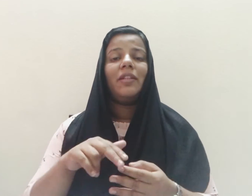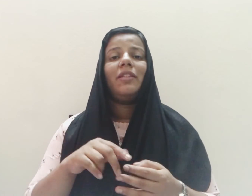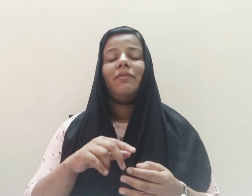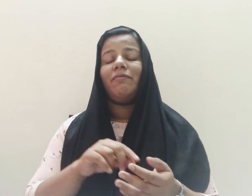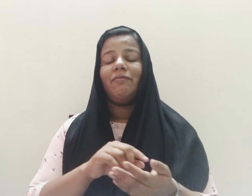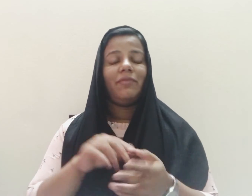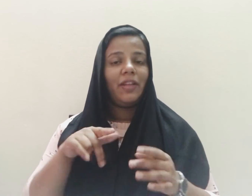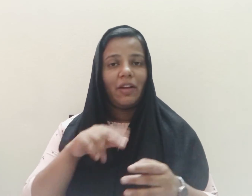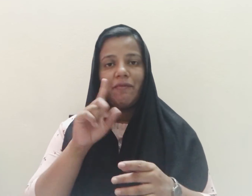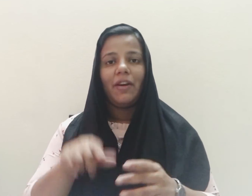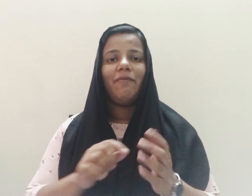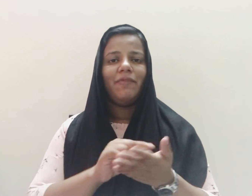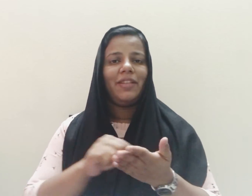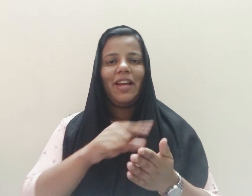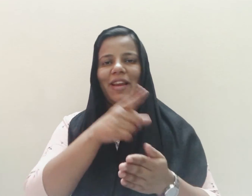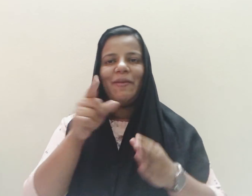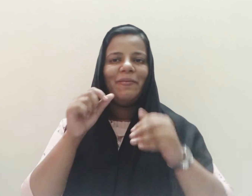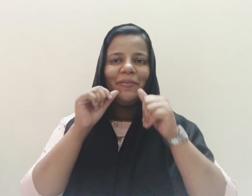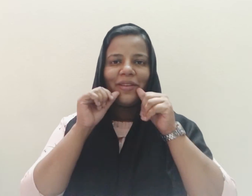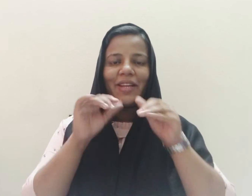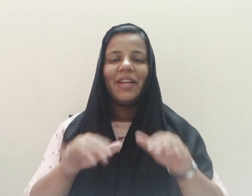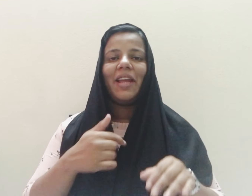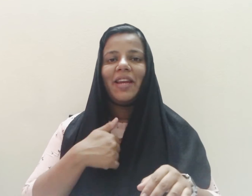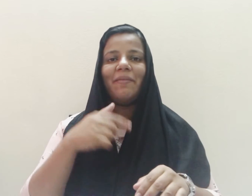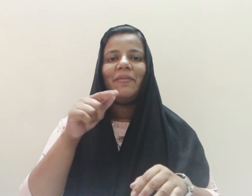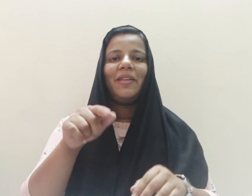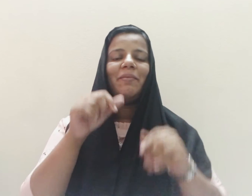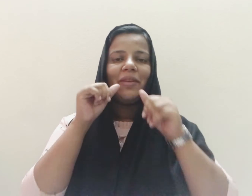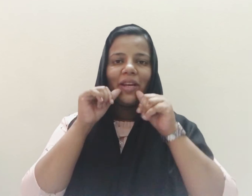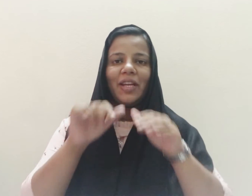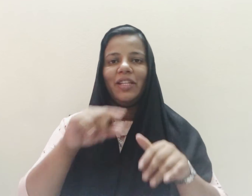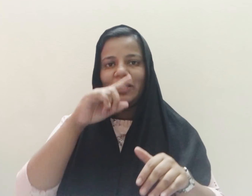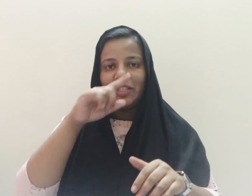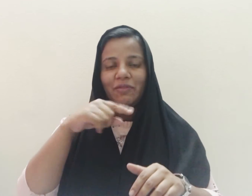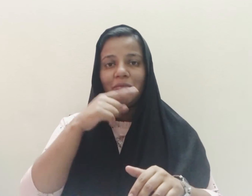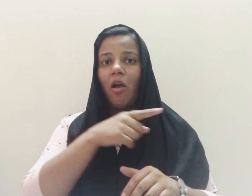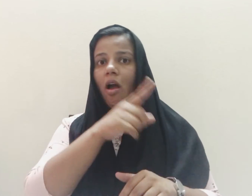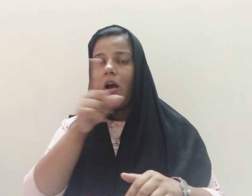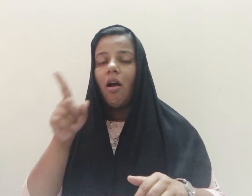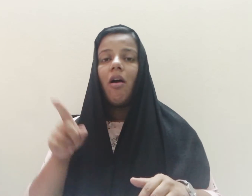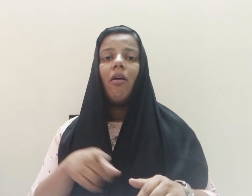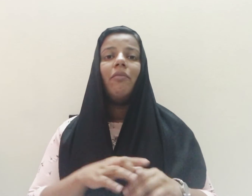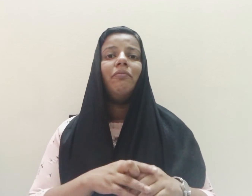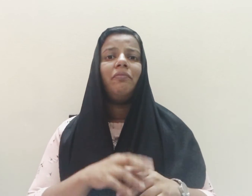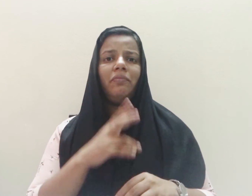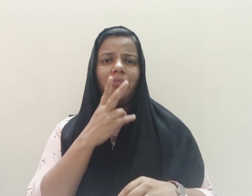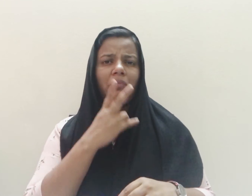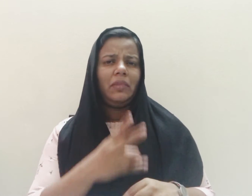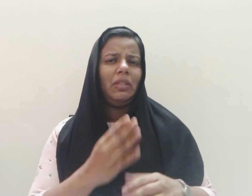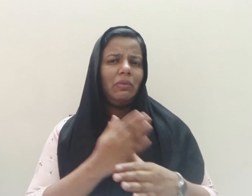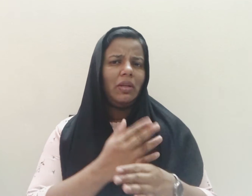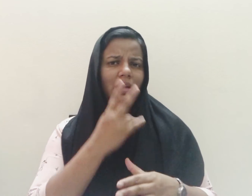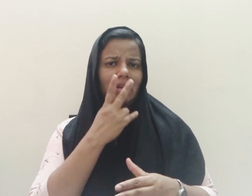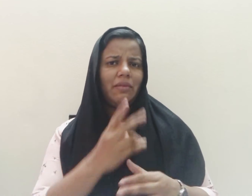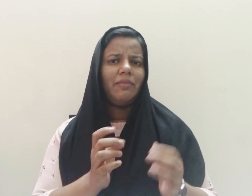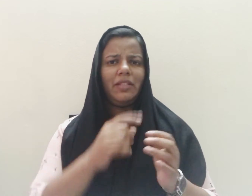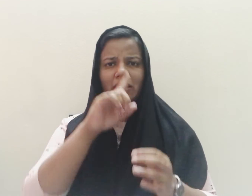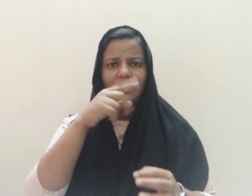ഈ വചനത്താൽ നിങ്ങളെ ഓരോരുത്തരെയും അനുഗ്രഹിക്കട്ടെ, എന്നെയും അനുഗ്രഹിക്കട്ടെ. നമ്മുടെ ജീവിതം ആരും നമ്മുടെ ശുശ്രൂഷ കണ്ട് അല്ലെങ്കിൽ നമ്മുടെ ജീവിതം